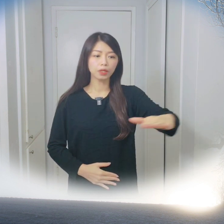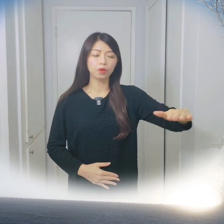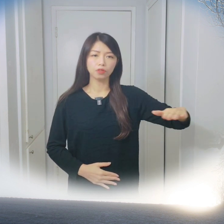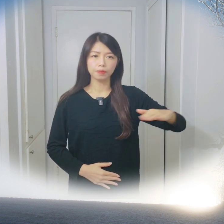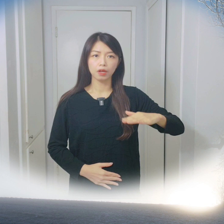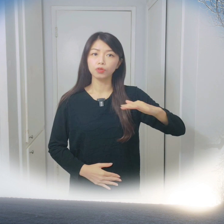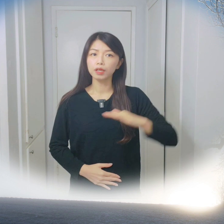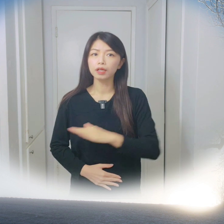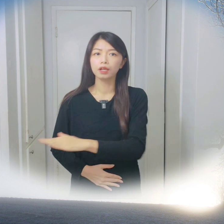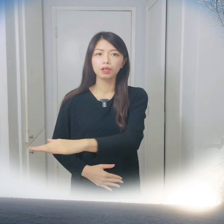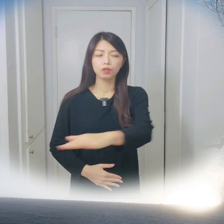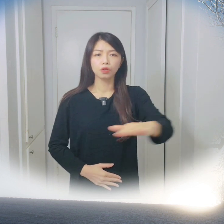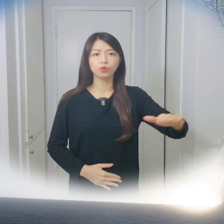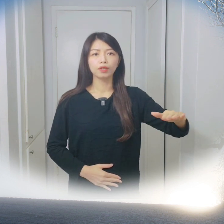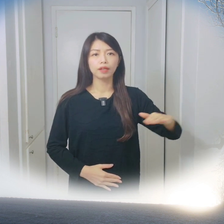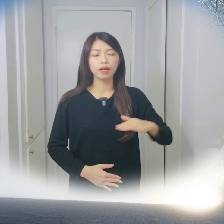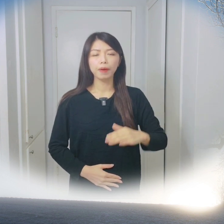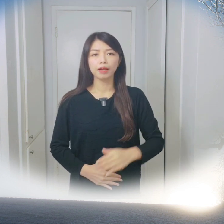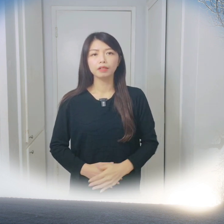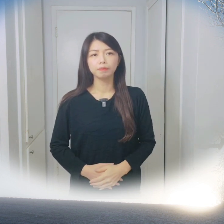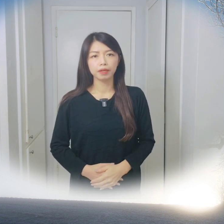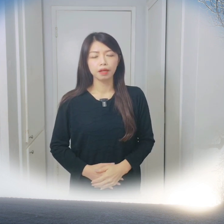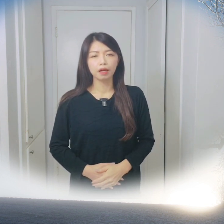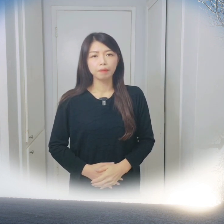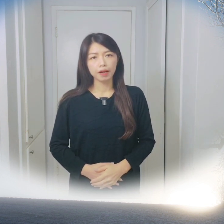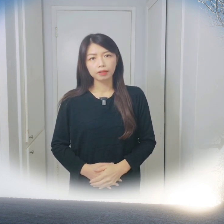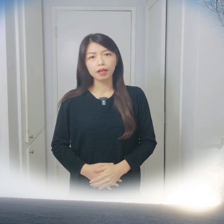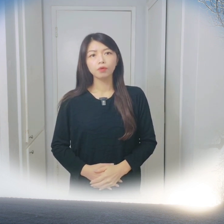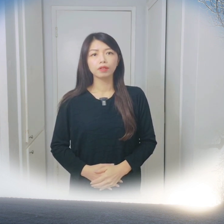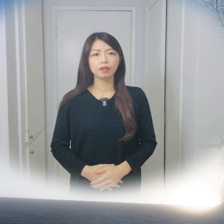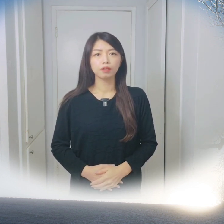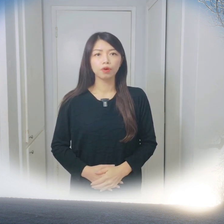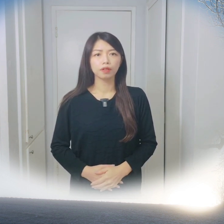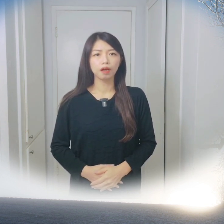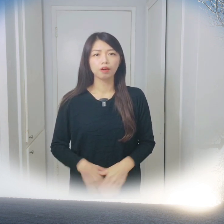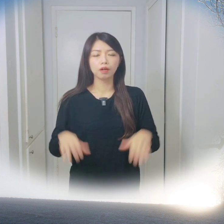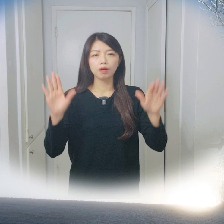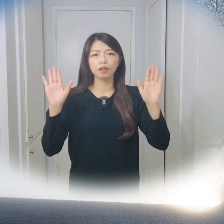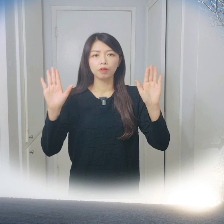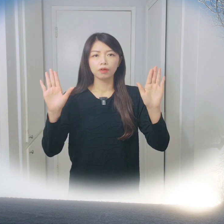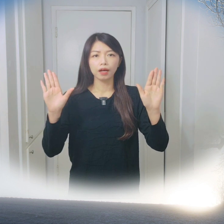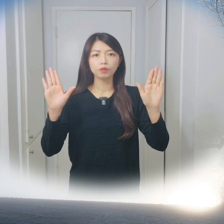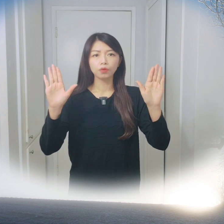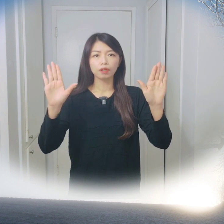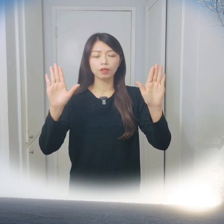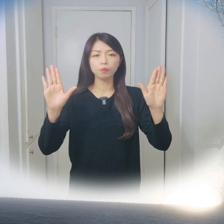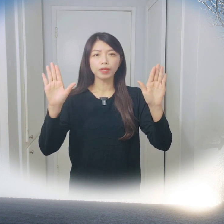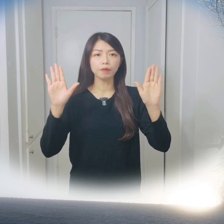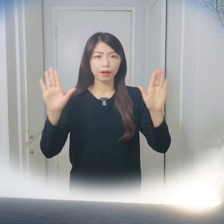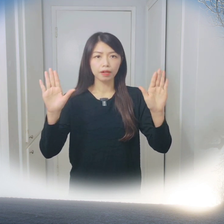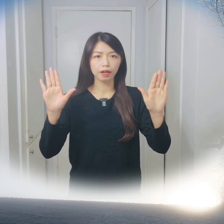앞으로 한 바퀴 돌려주시면 돼요. 우리들의 밝은 빛. 밝다라고 하는 뜻의 수어는요. 양손을